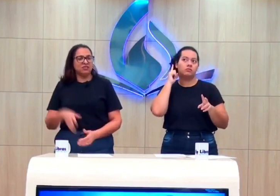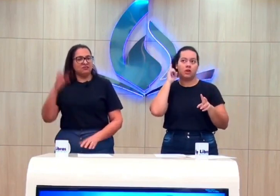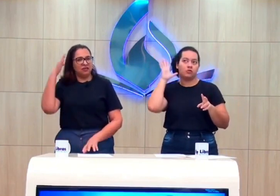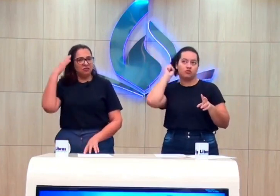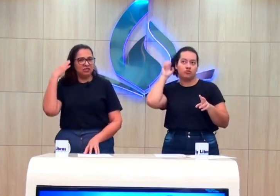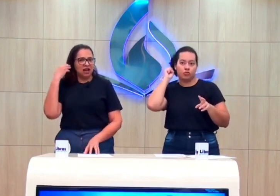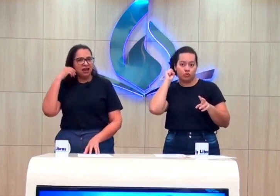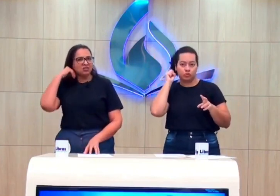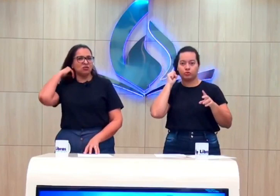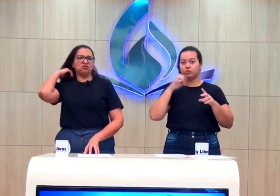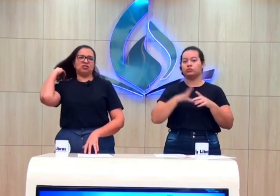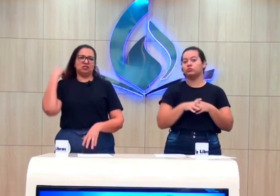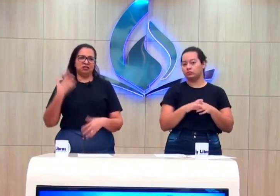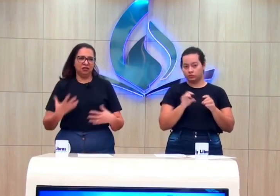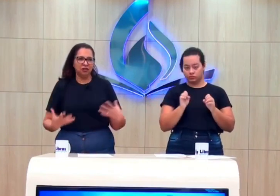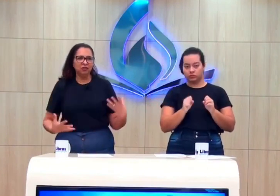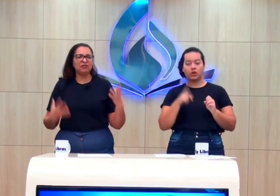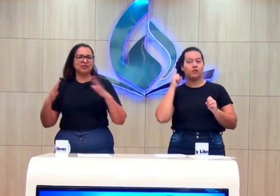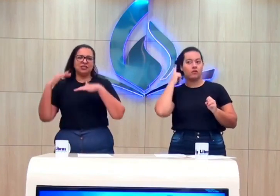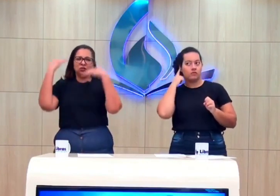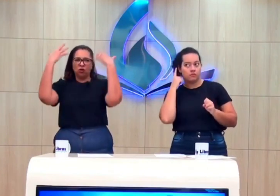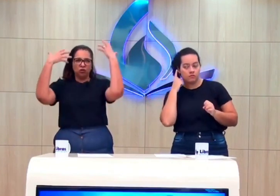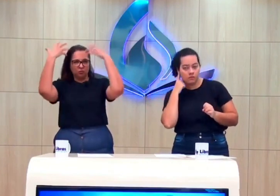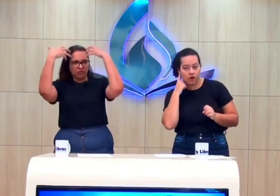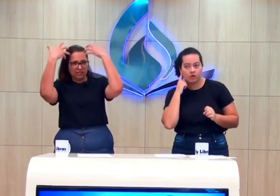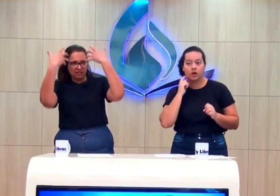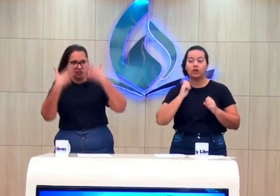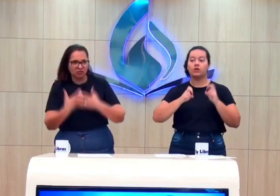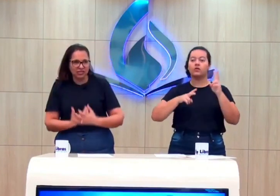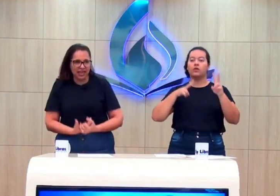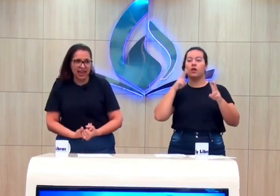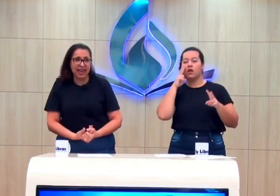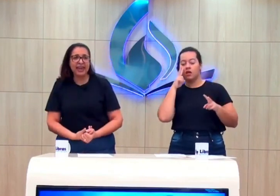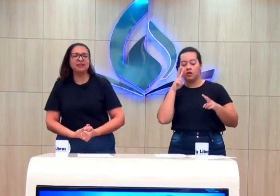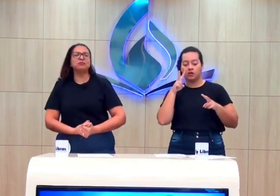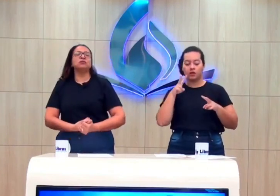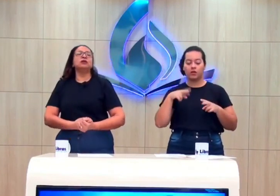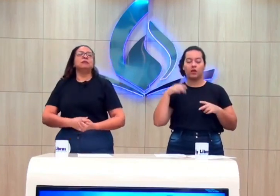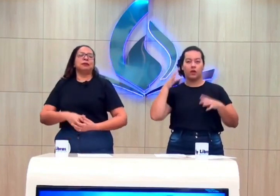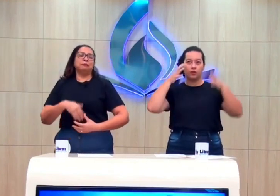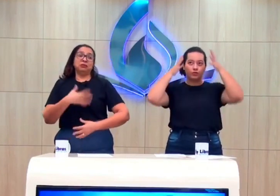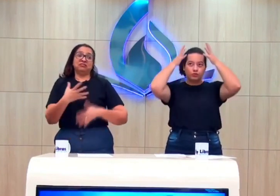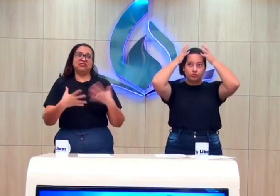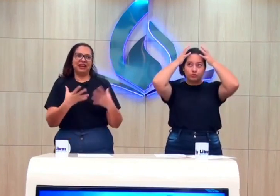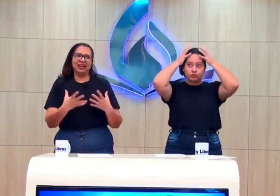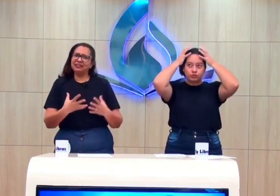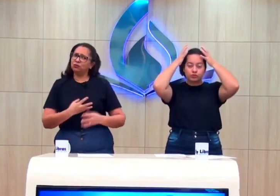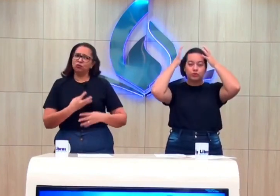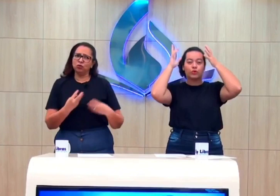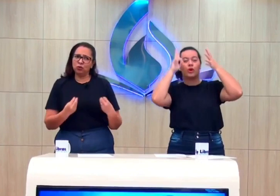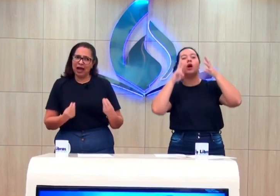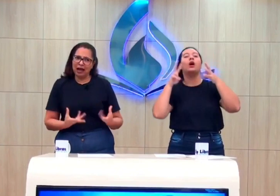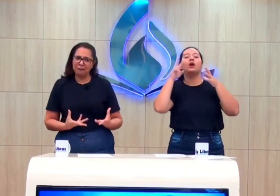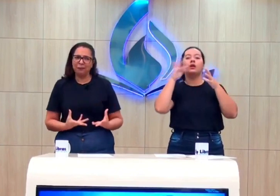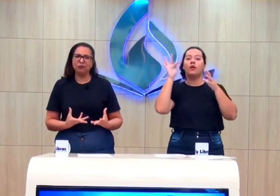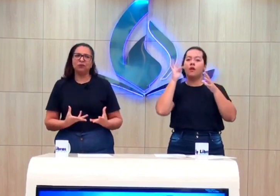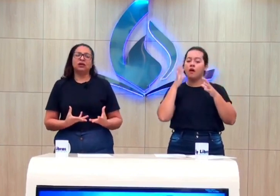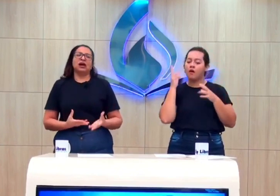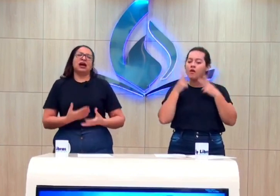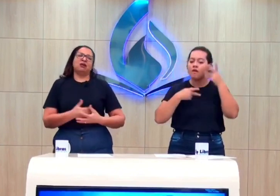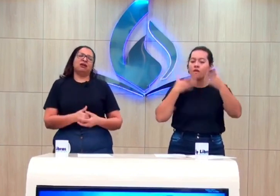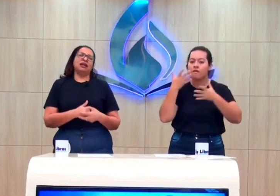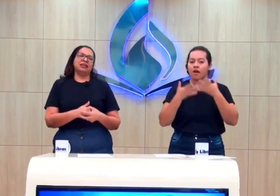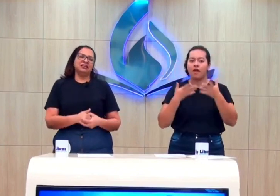Então, assim, você vai usar a sua audição, vai fazer todo o processo aqui no cérebro para poder falar e tudo muito